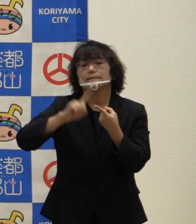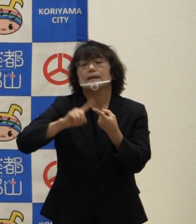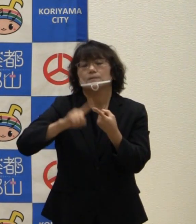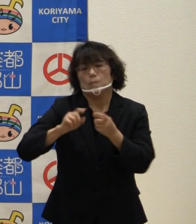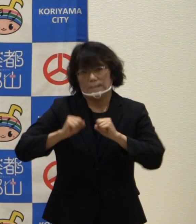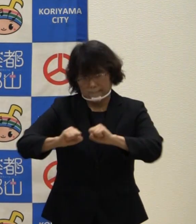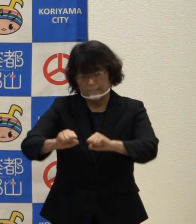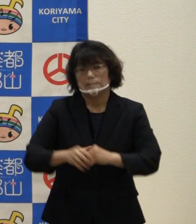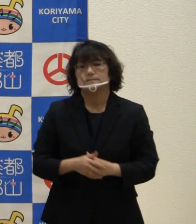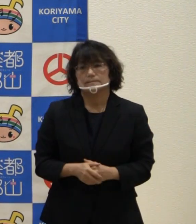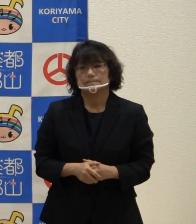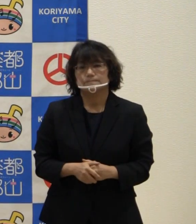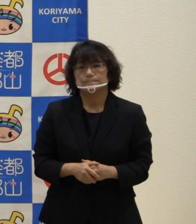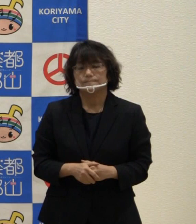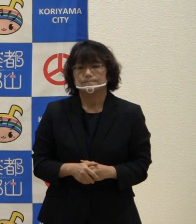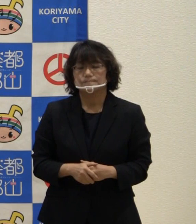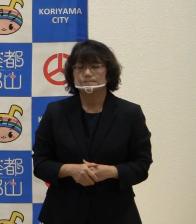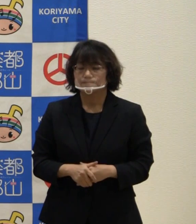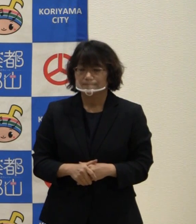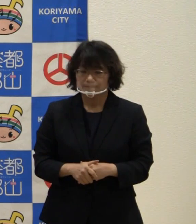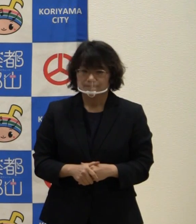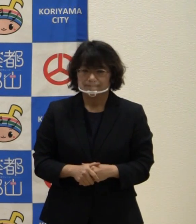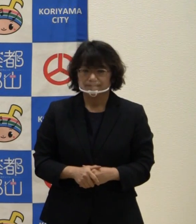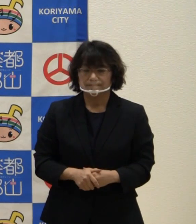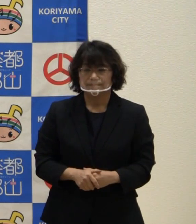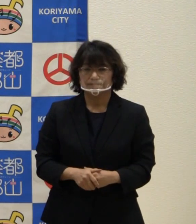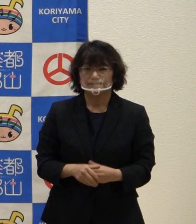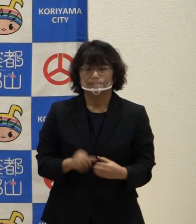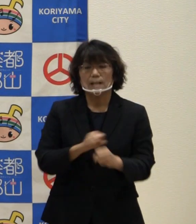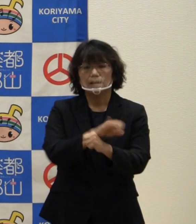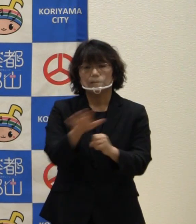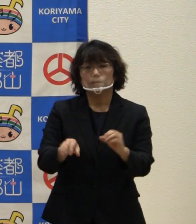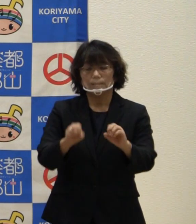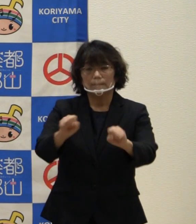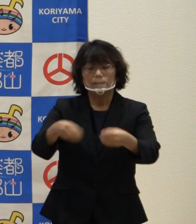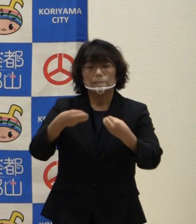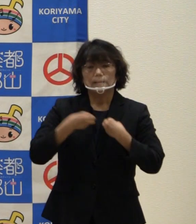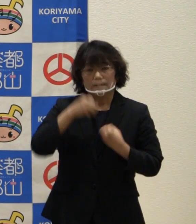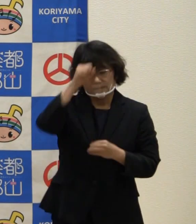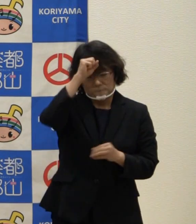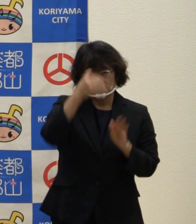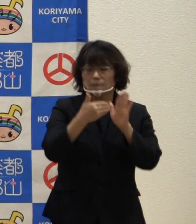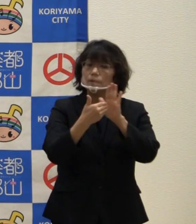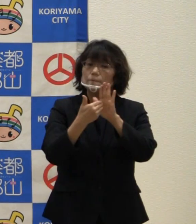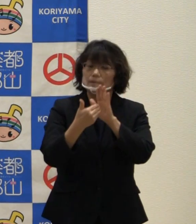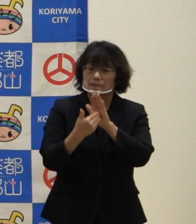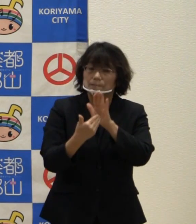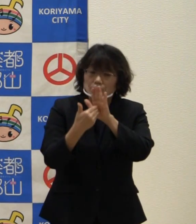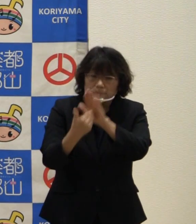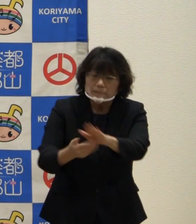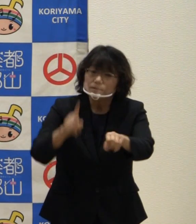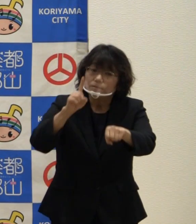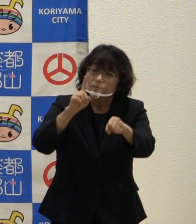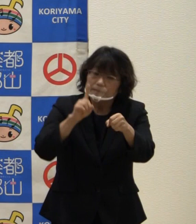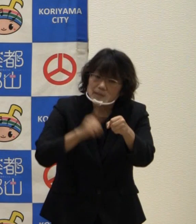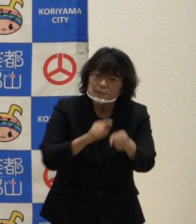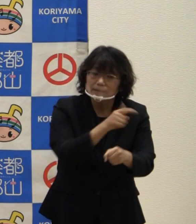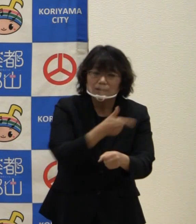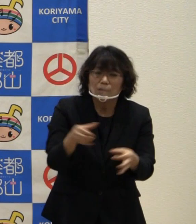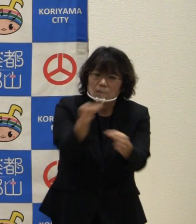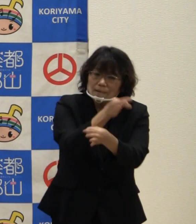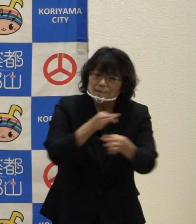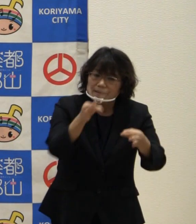からこの大変コロナ感染症対策で、経済界いろいろご苦労されたわけでございますが、